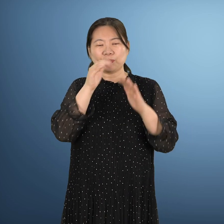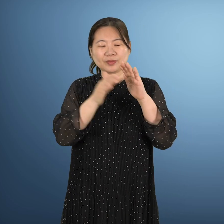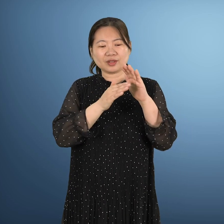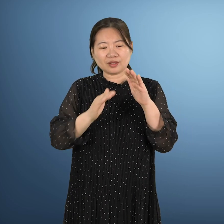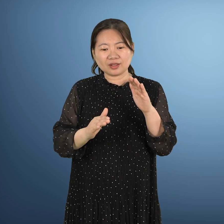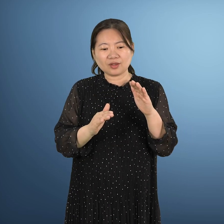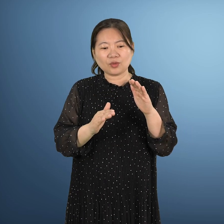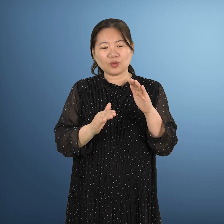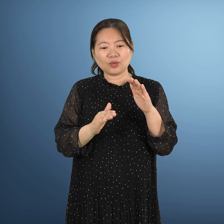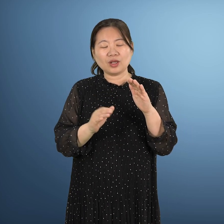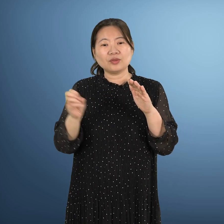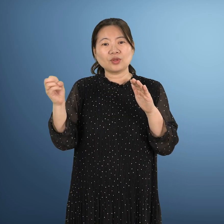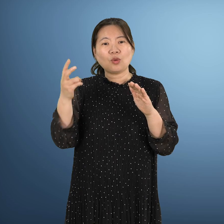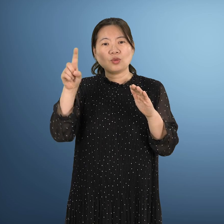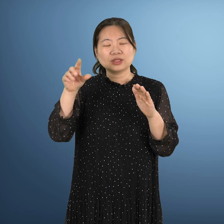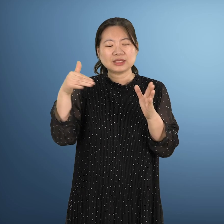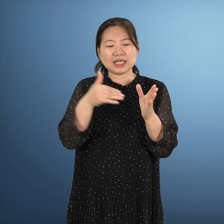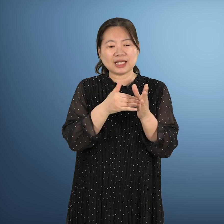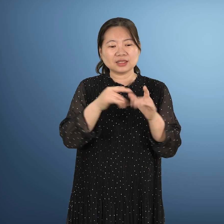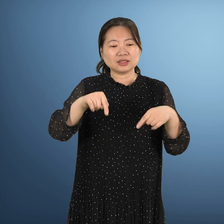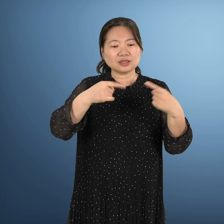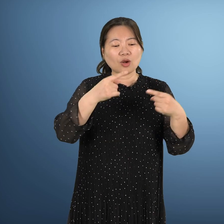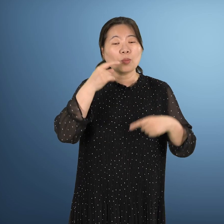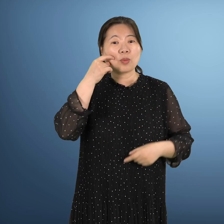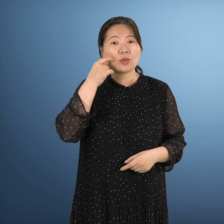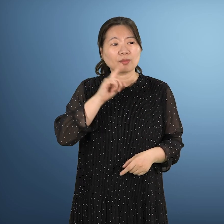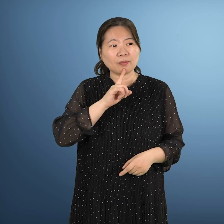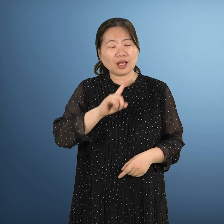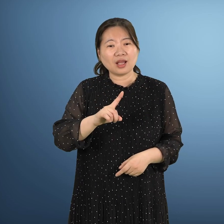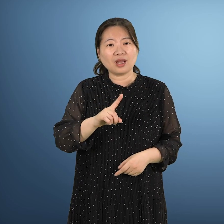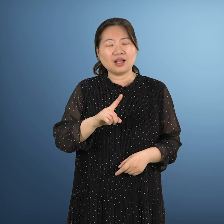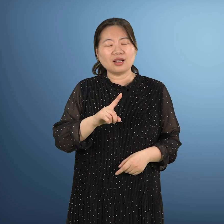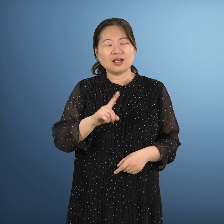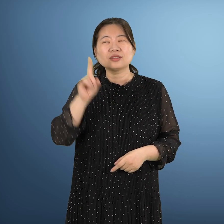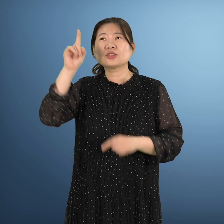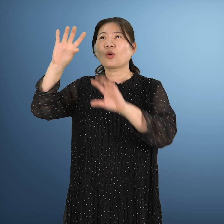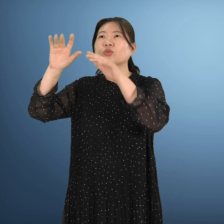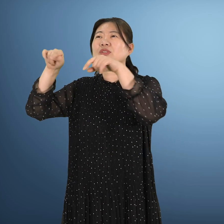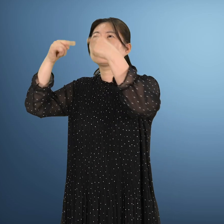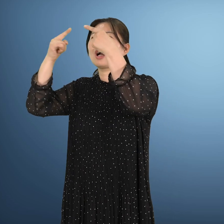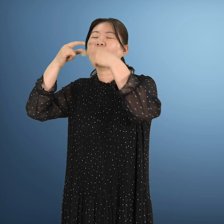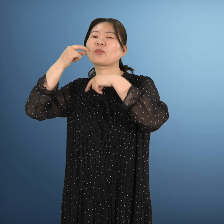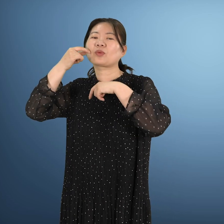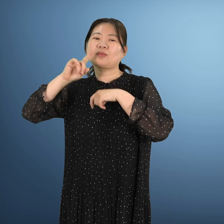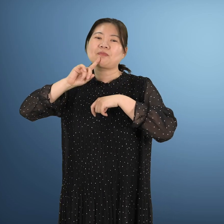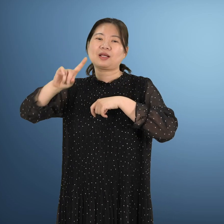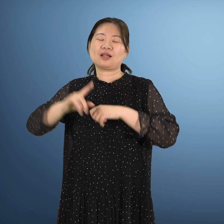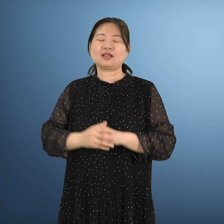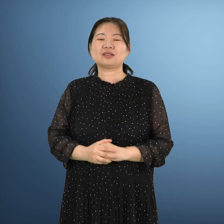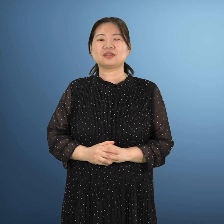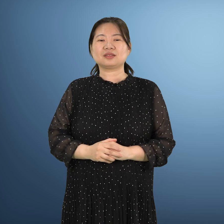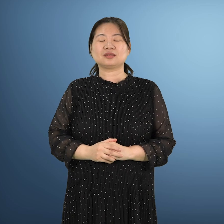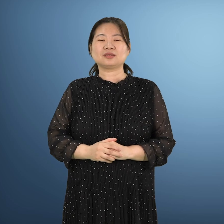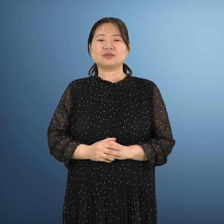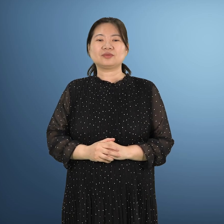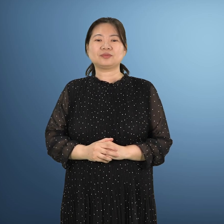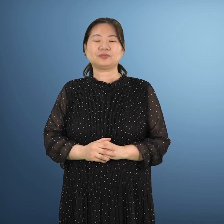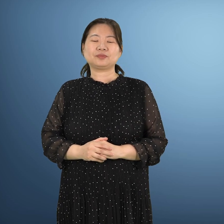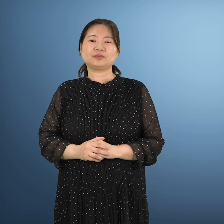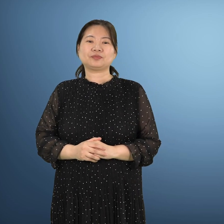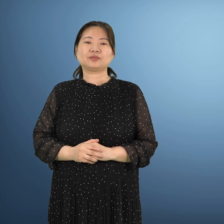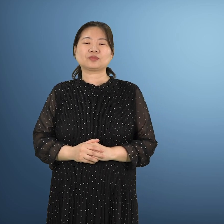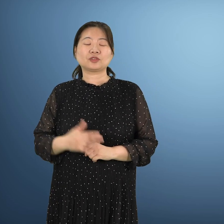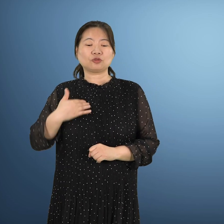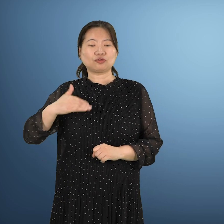결코 심지어 어디까지 들어가지 못하리라? 천국에까지 들어가지 못한대요. 자,